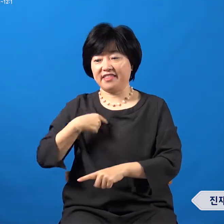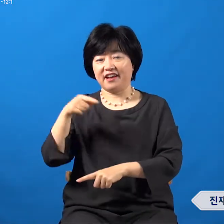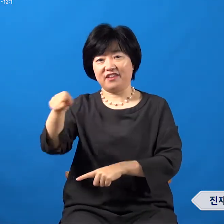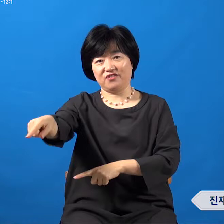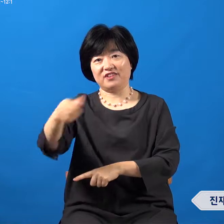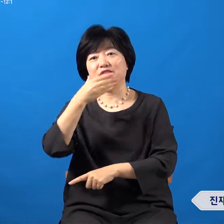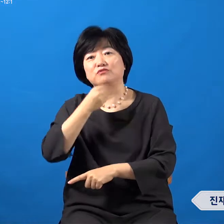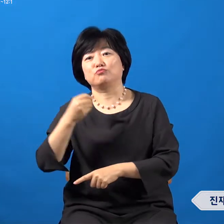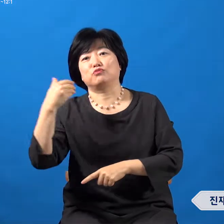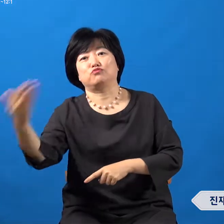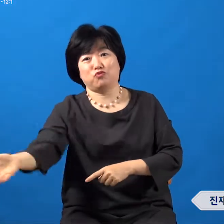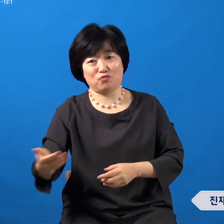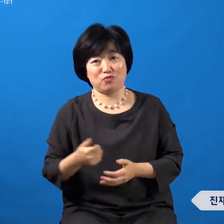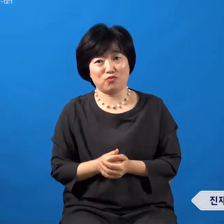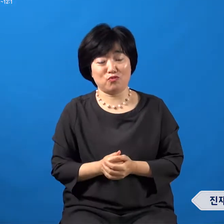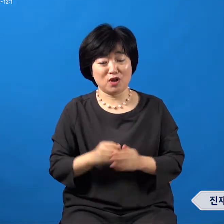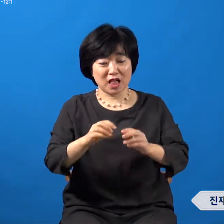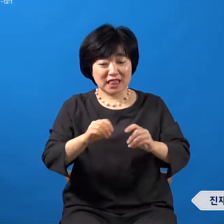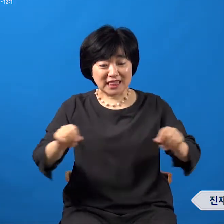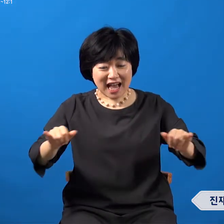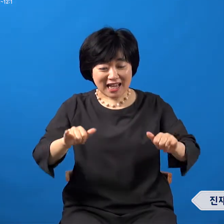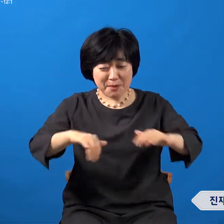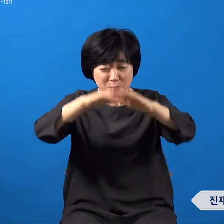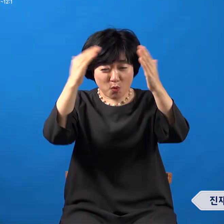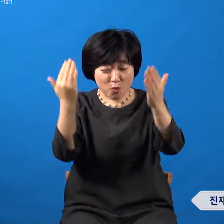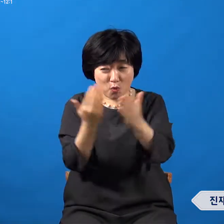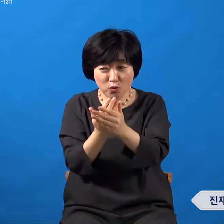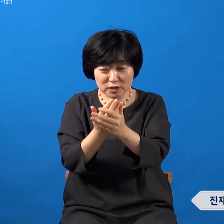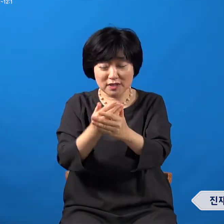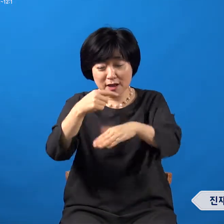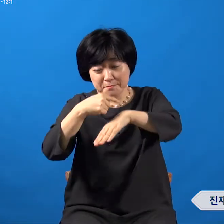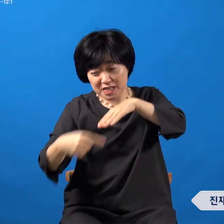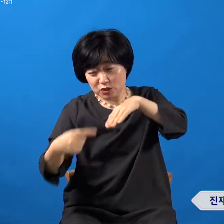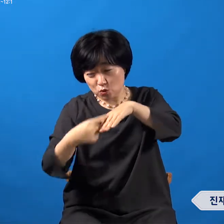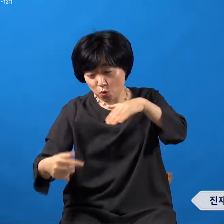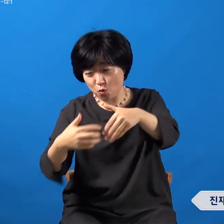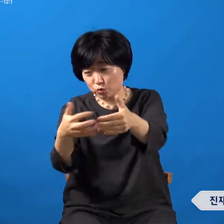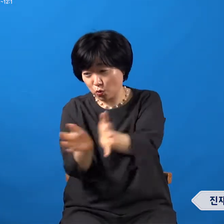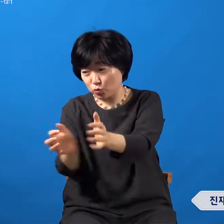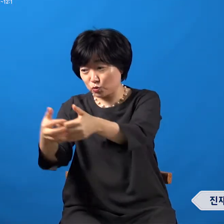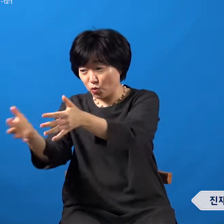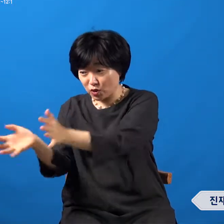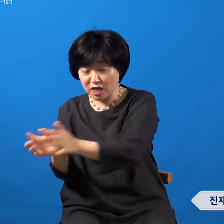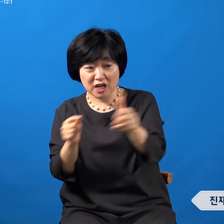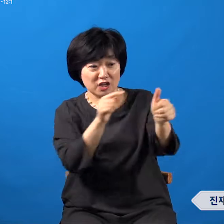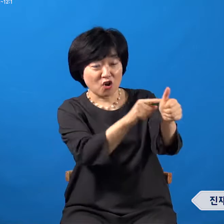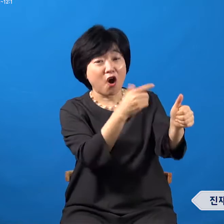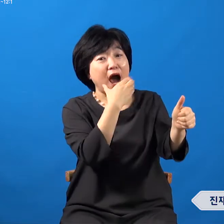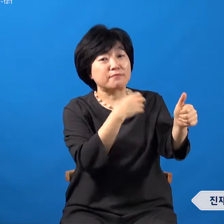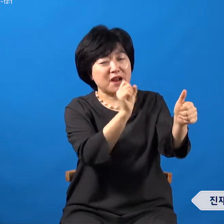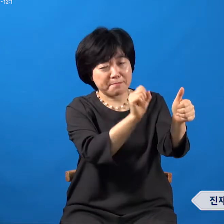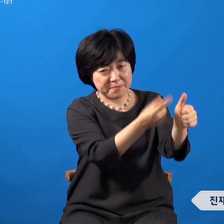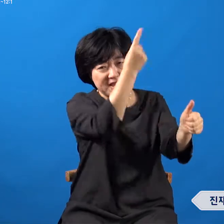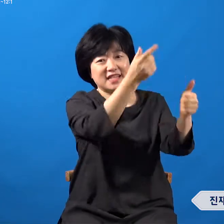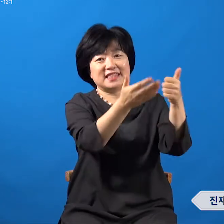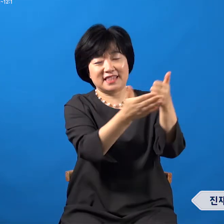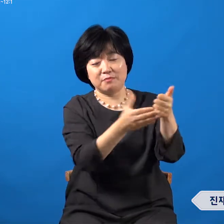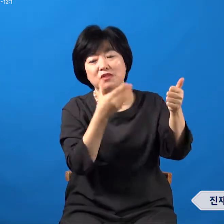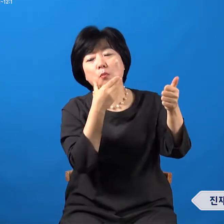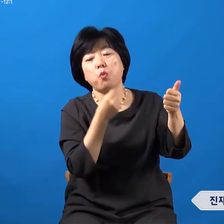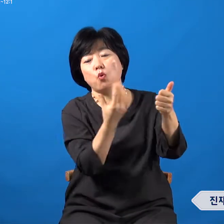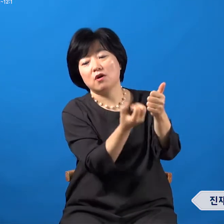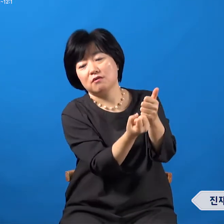복을 내리겠다라고 말씀합니다. 땅의 모든 족속이 너로 인하여 복을 얻을